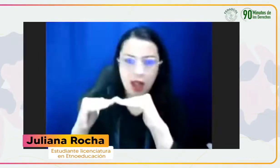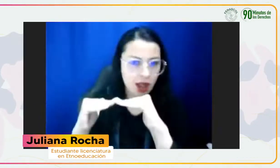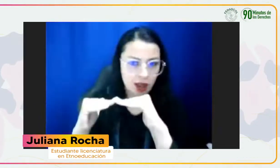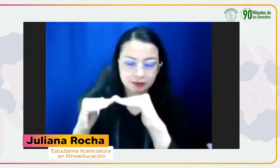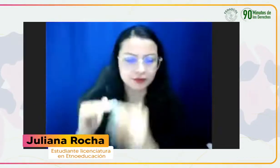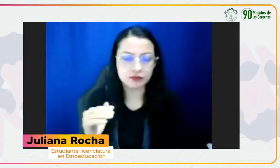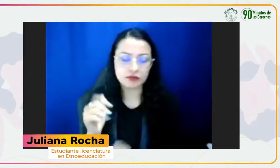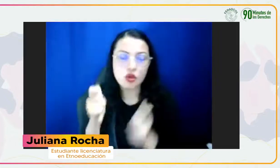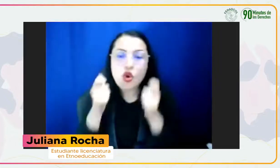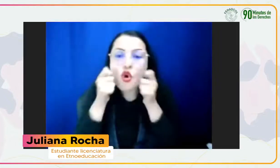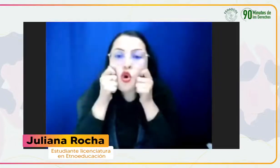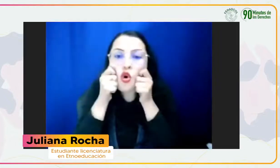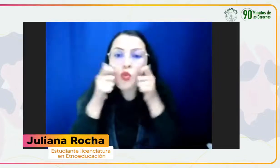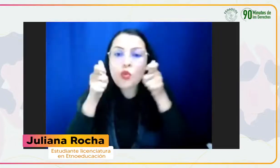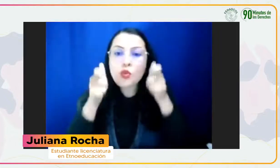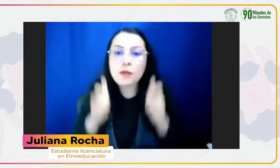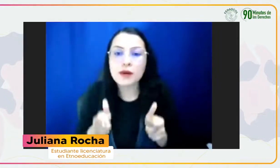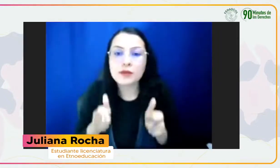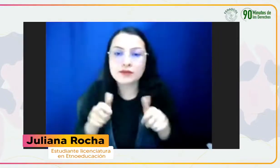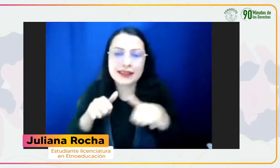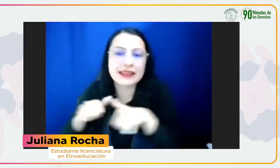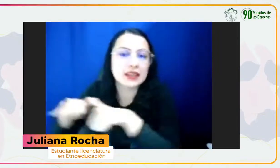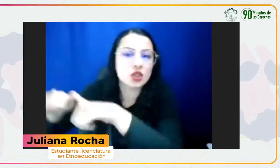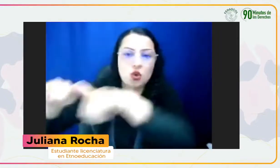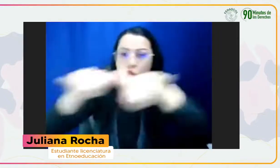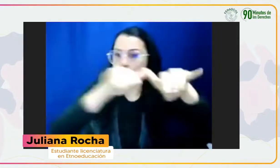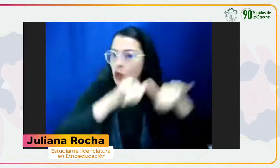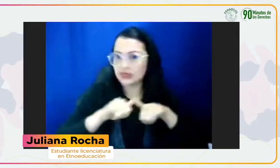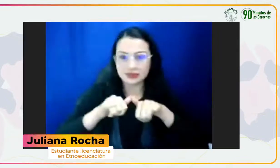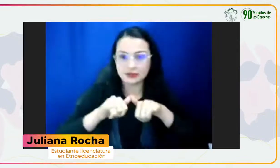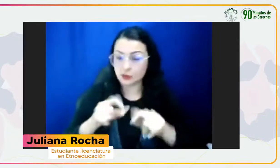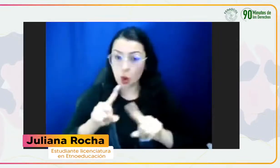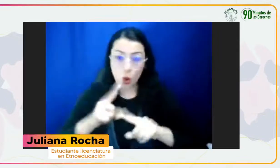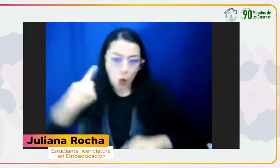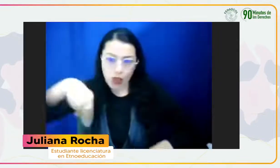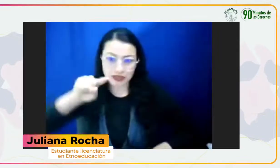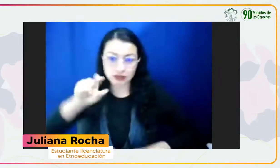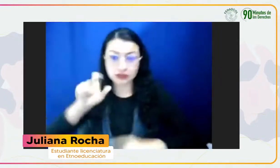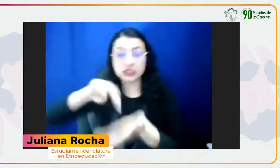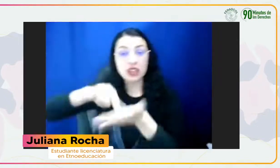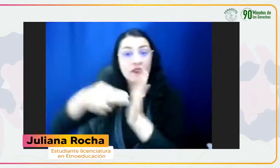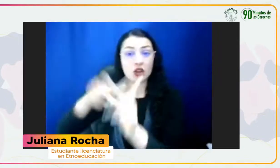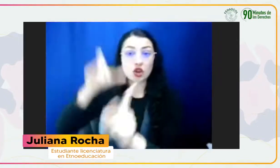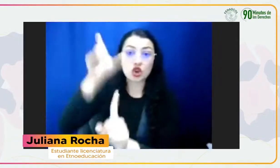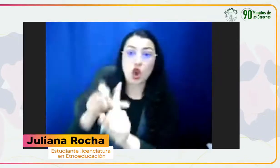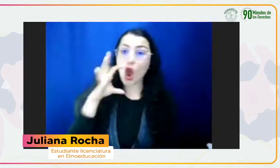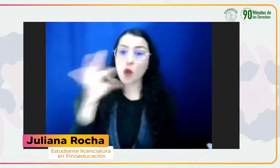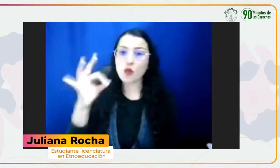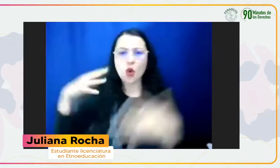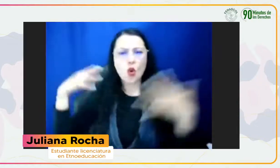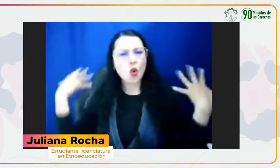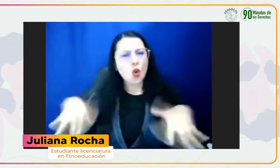Igualdad en la oportunidad para la vida en general. Somos humanos, estamos en igualdad de